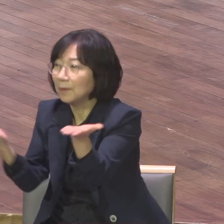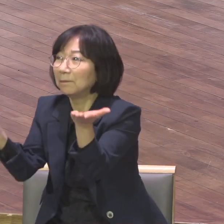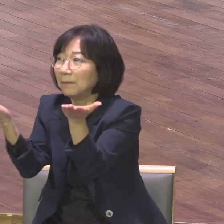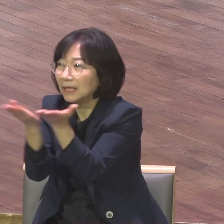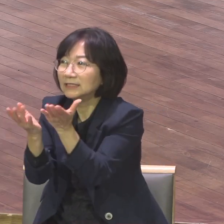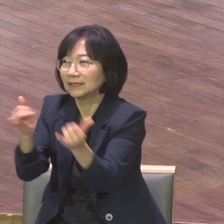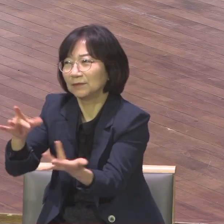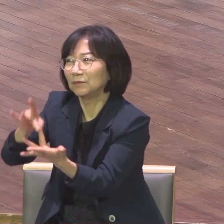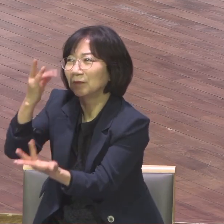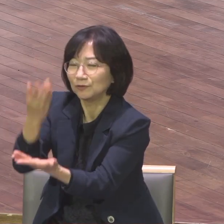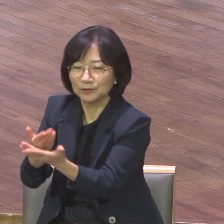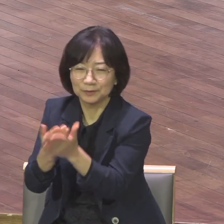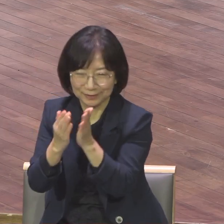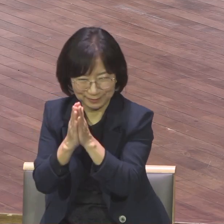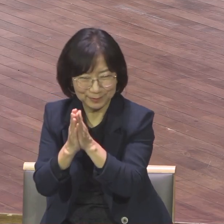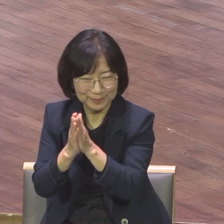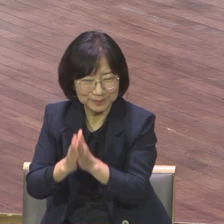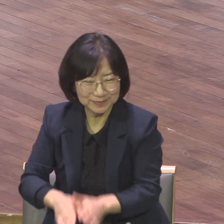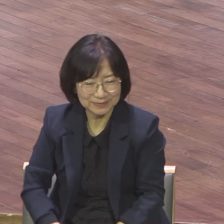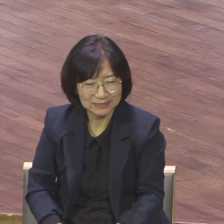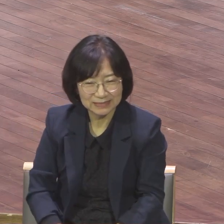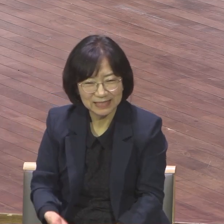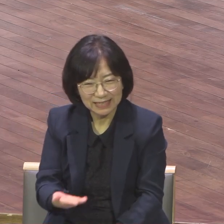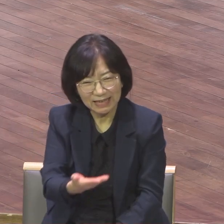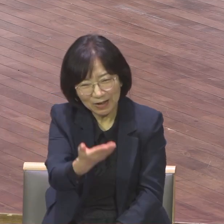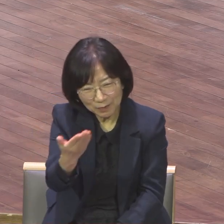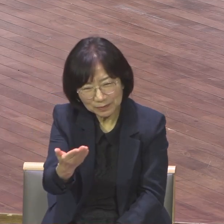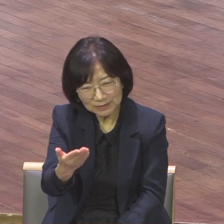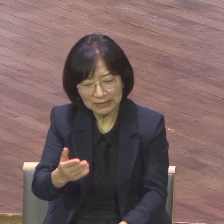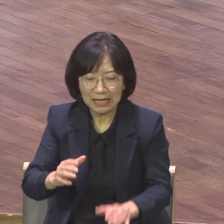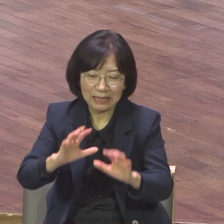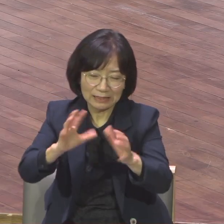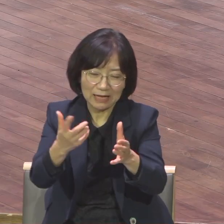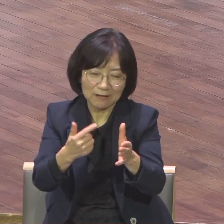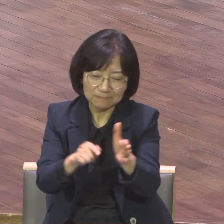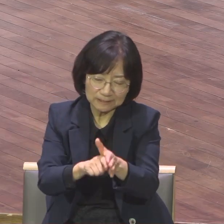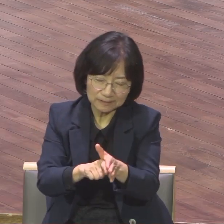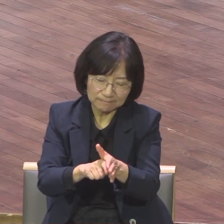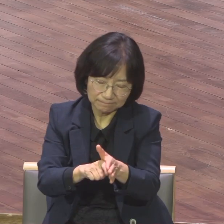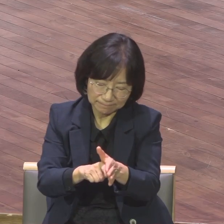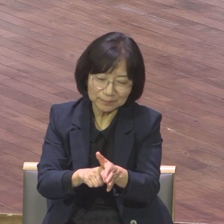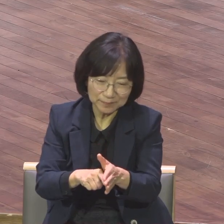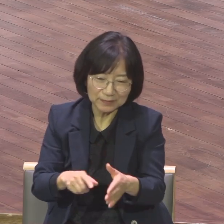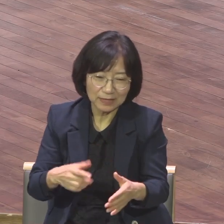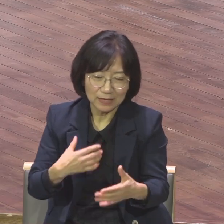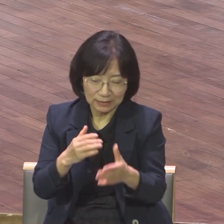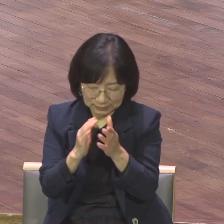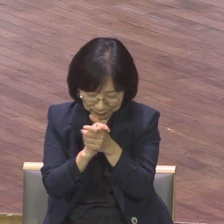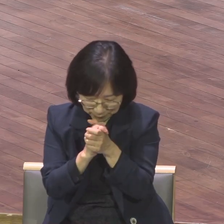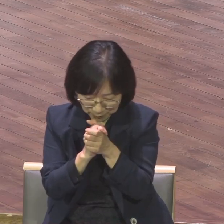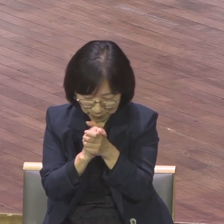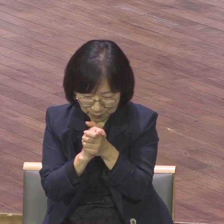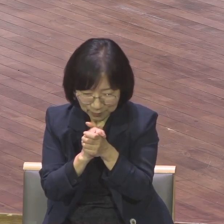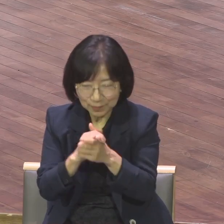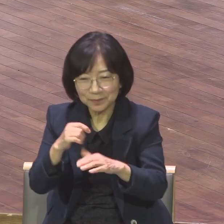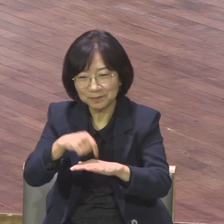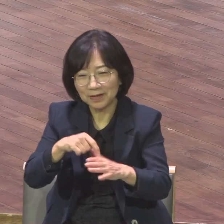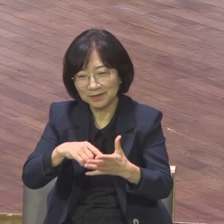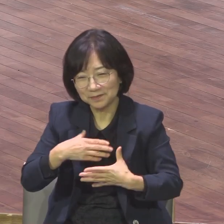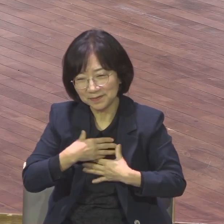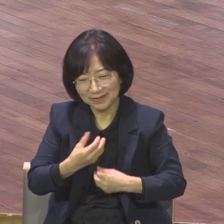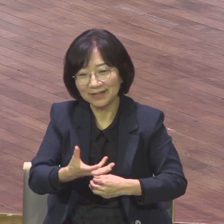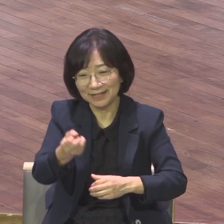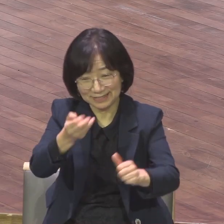여러분이 나라 걱정 많이 되겠지만은 언약 잡고 기도하시면서 평안을 얻으시기를 바랍니다. 여러분 개인의